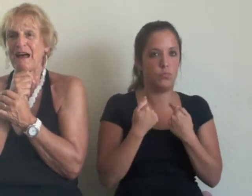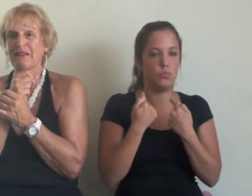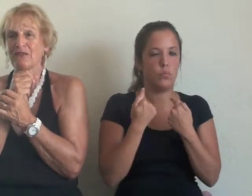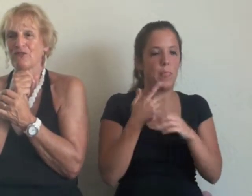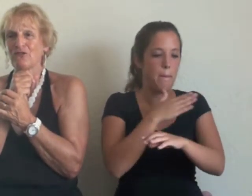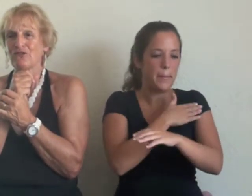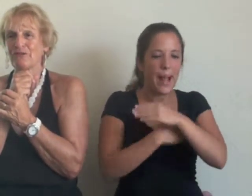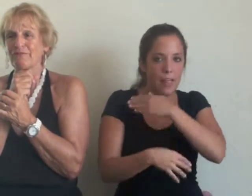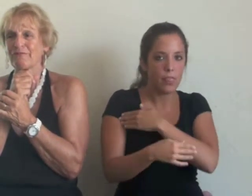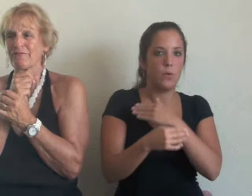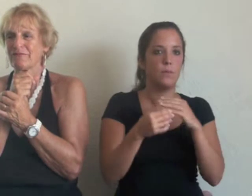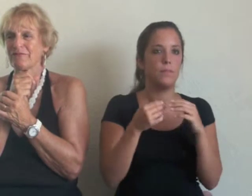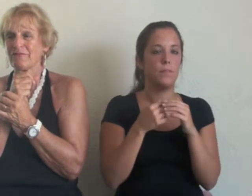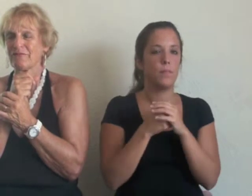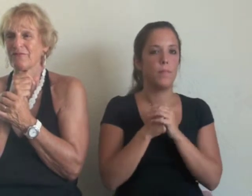tus brazos,